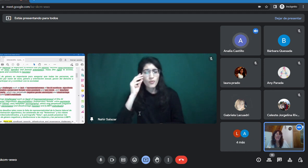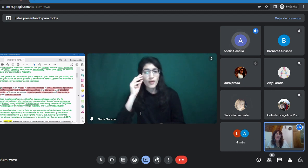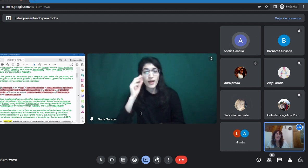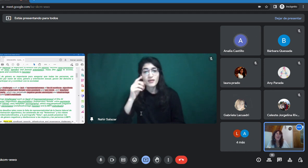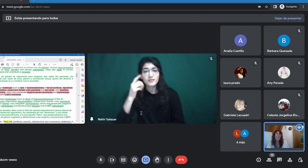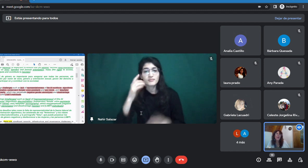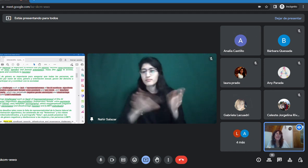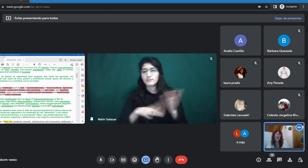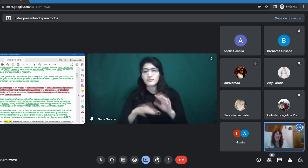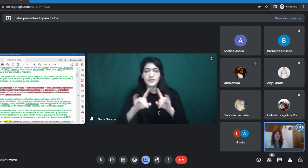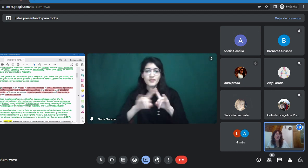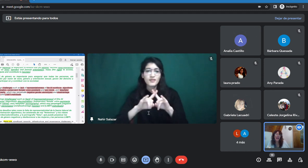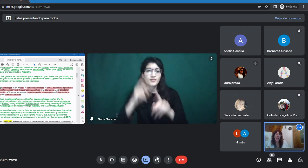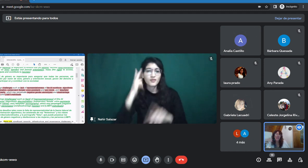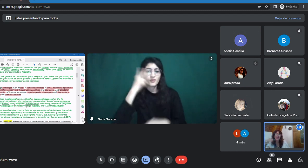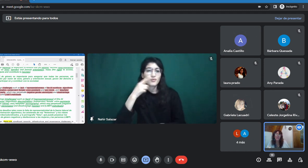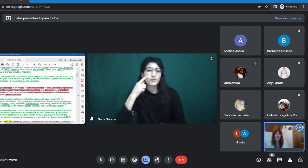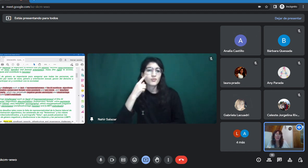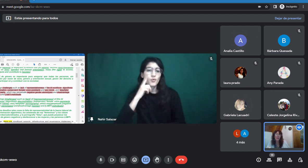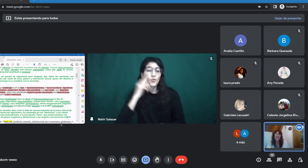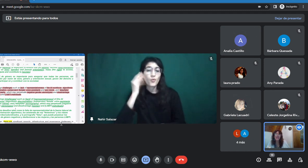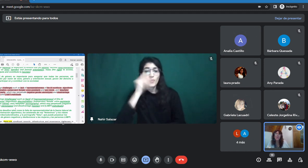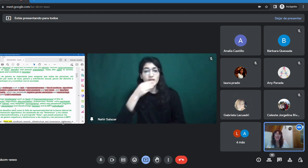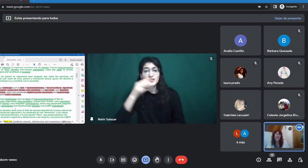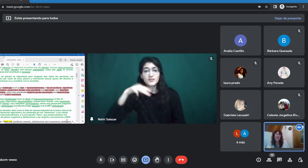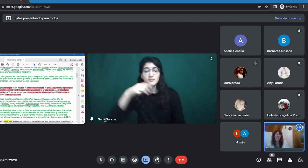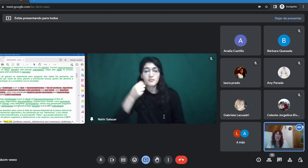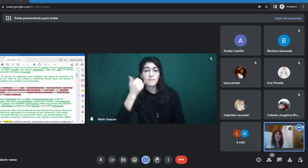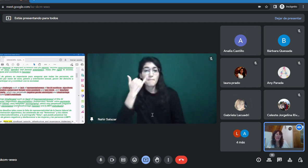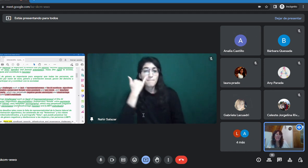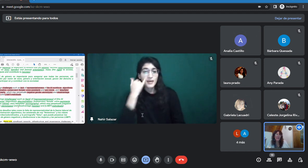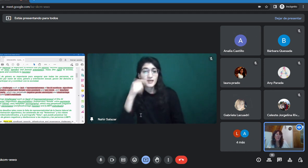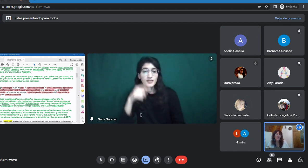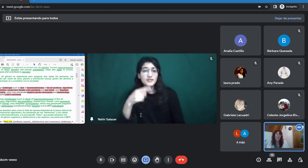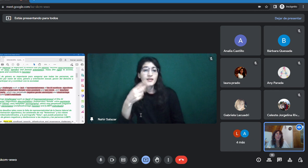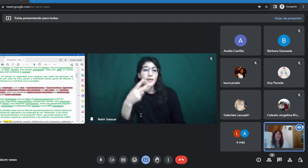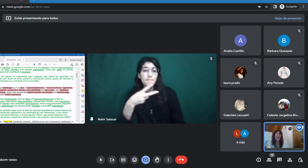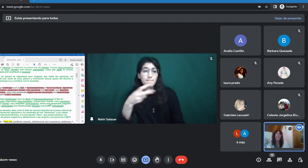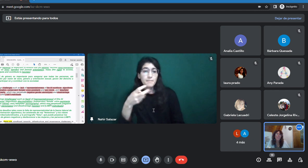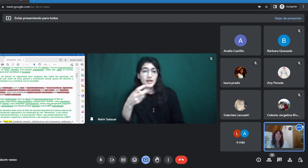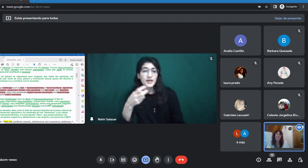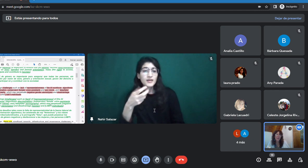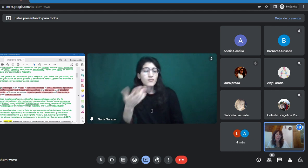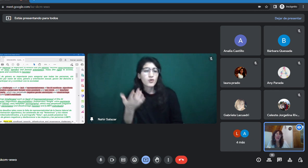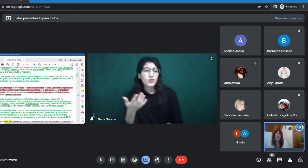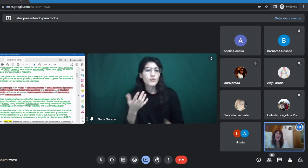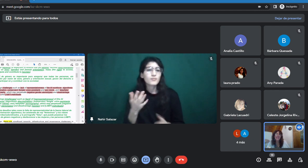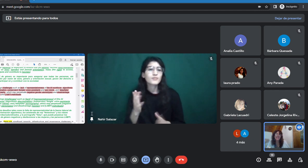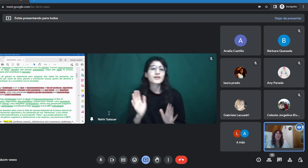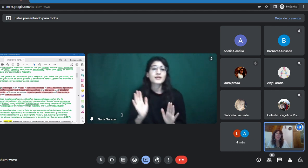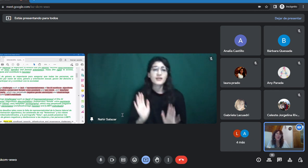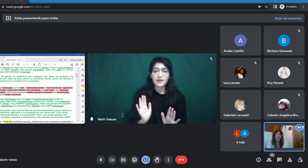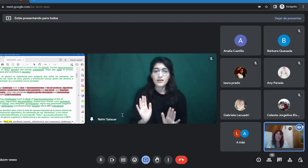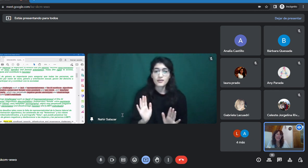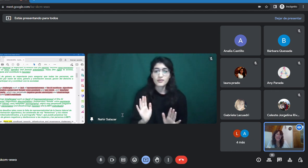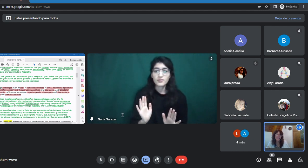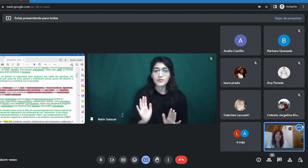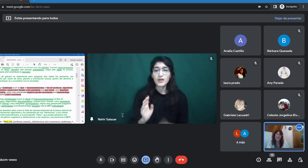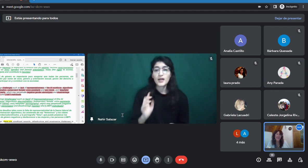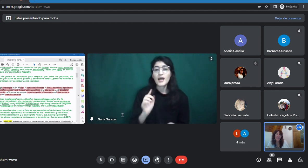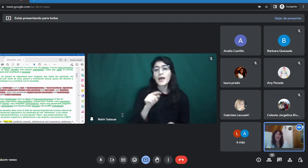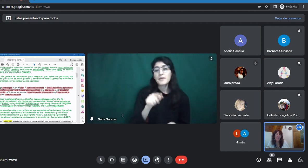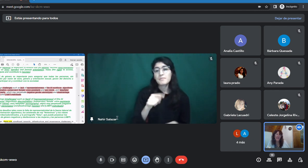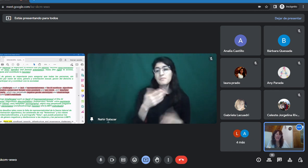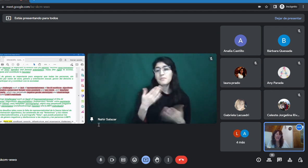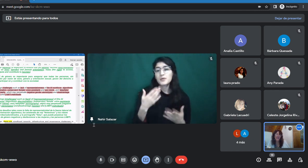sí. Y después hay un, hay dos, por ejemplo, acá tiene un i, hace, entonces puede perpetuar y hacer otra cosa más,